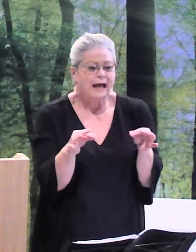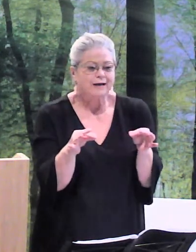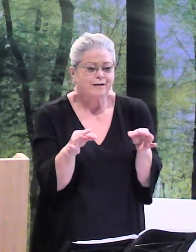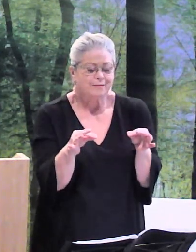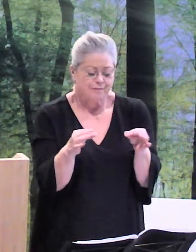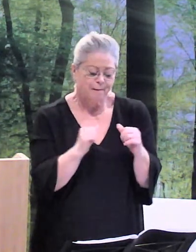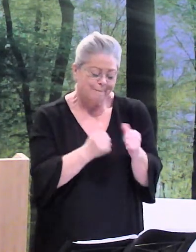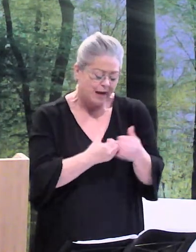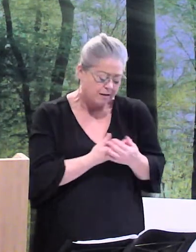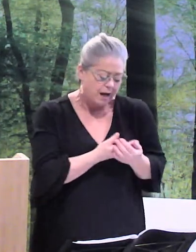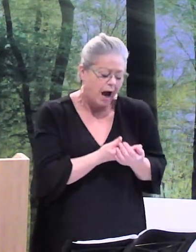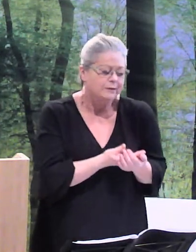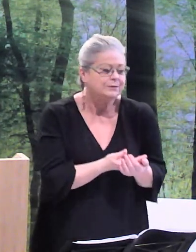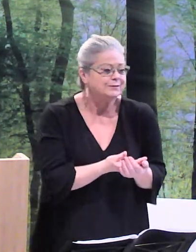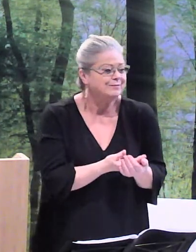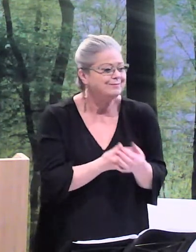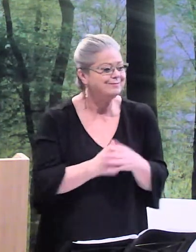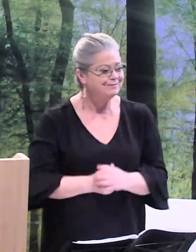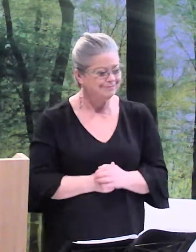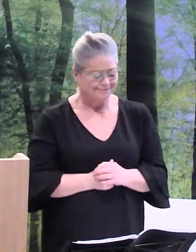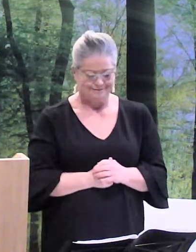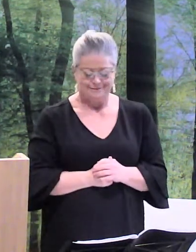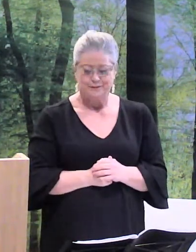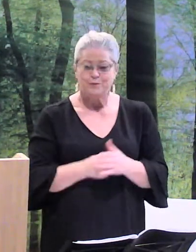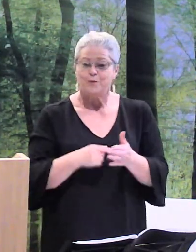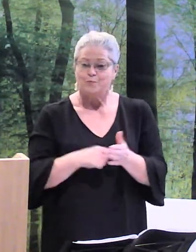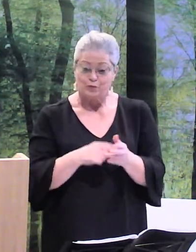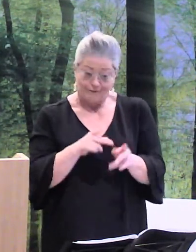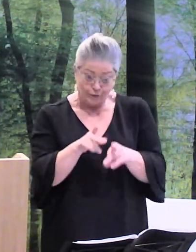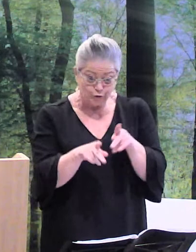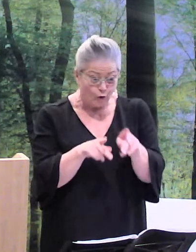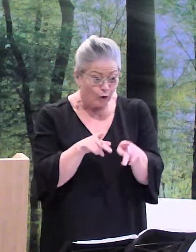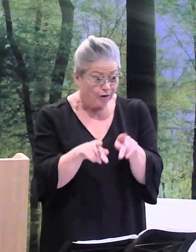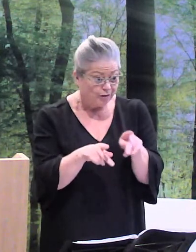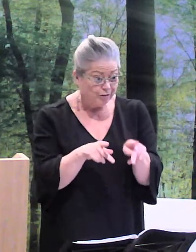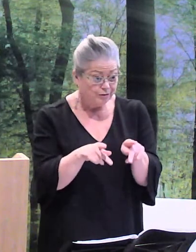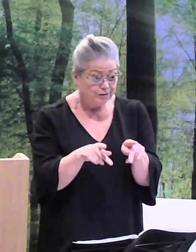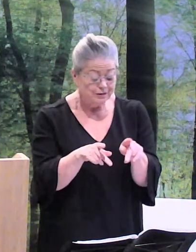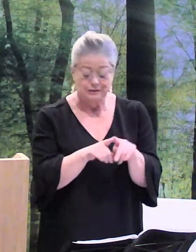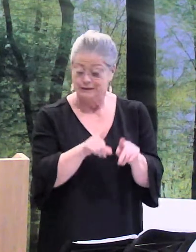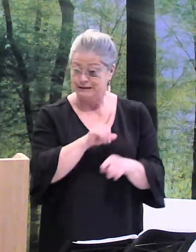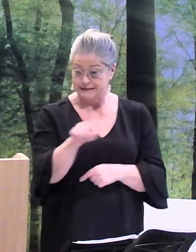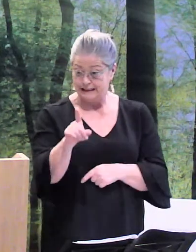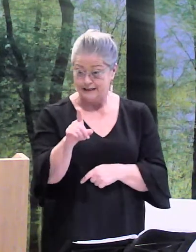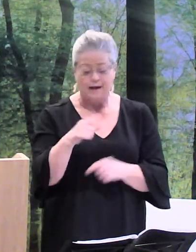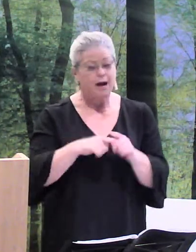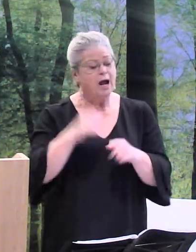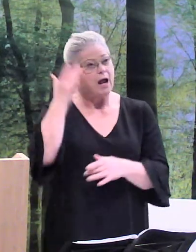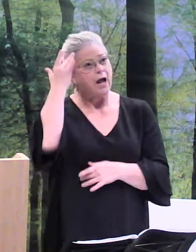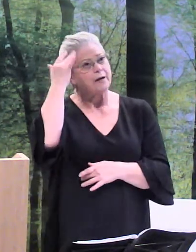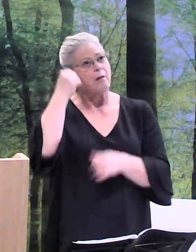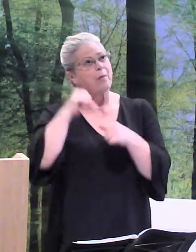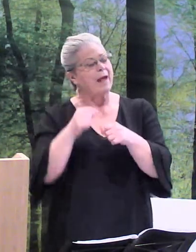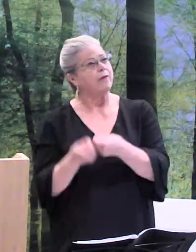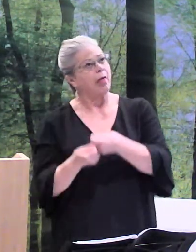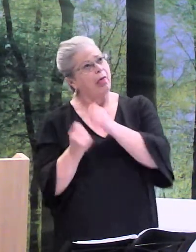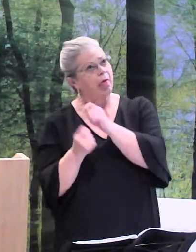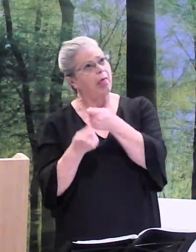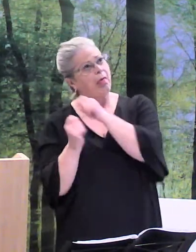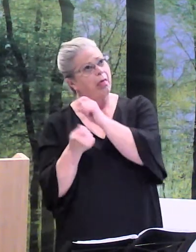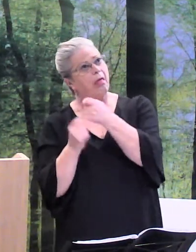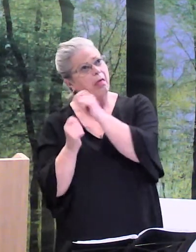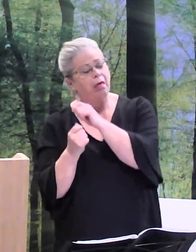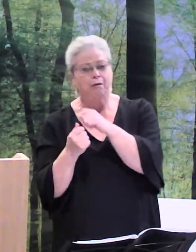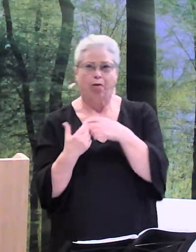dat je meedraagt. Je moet ervoor zorgen dat je niet in je herinneringen blijft graven en je